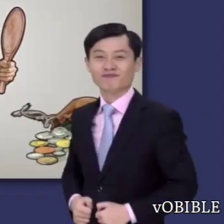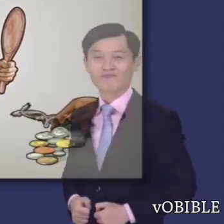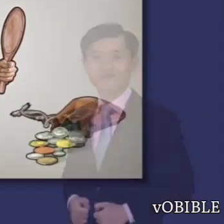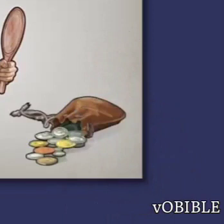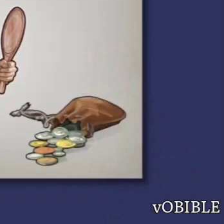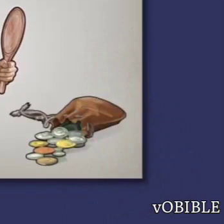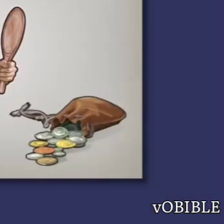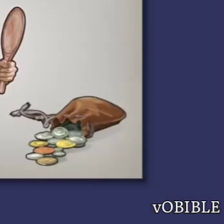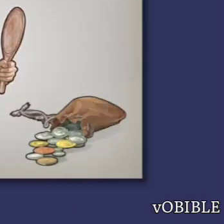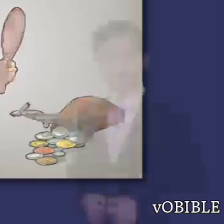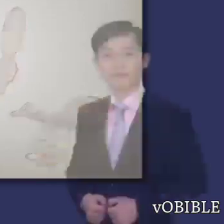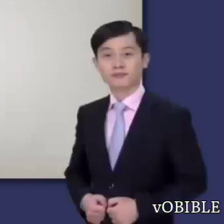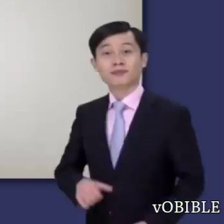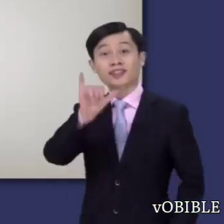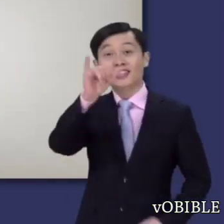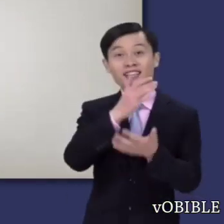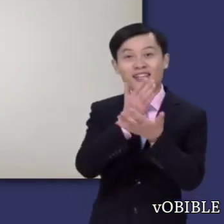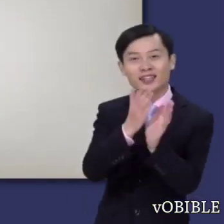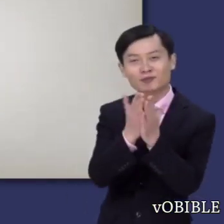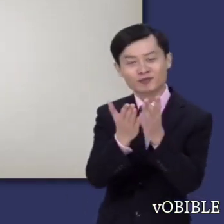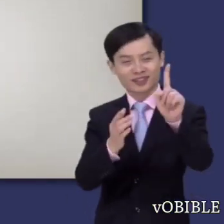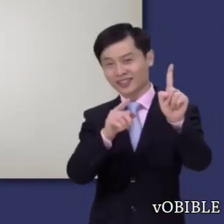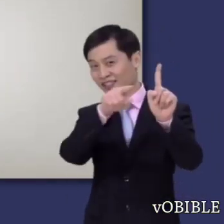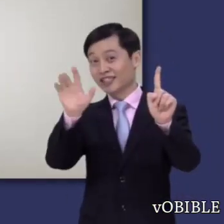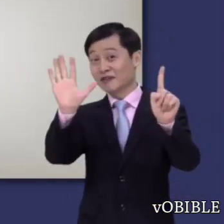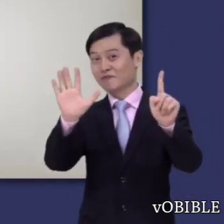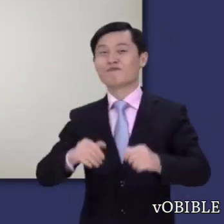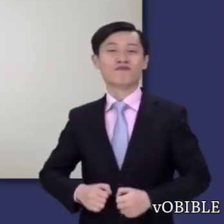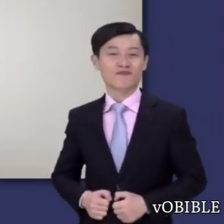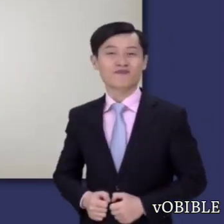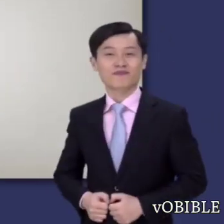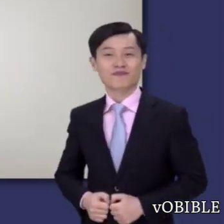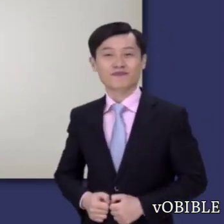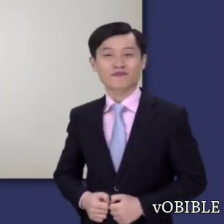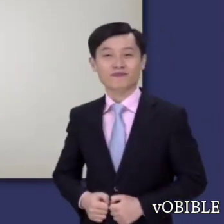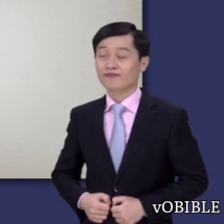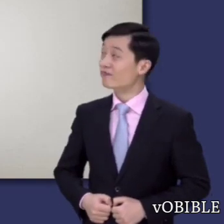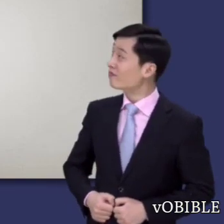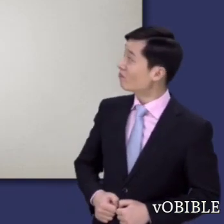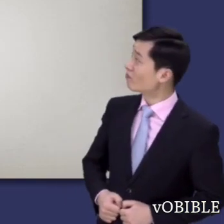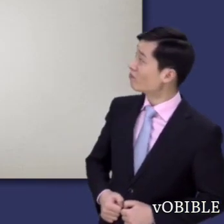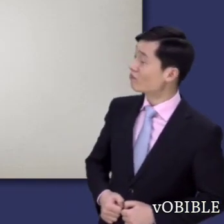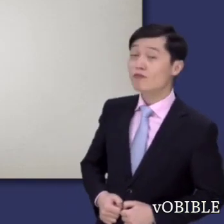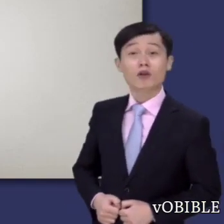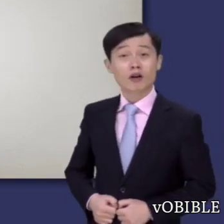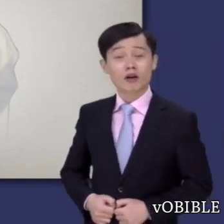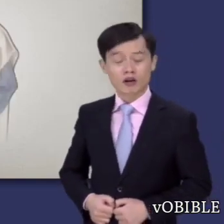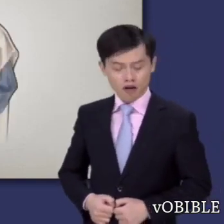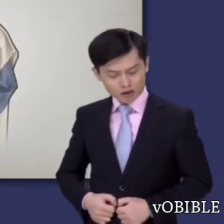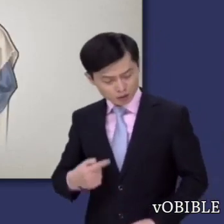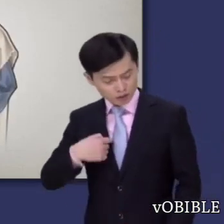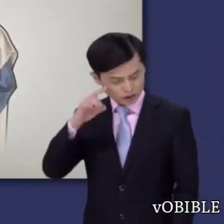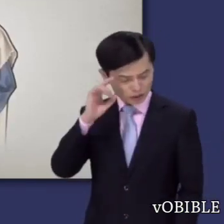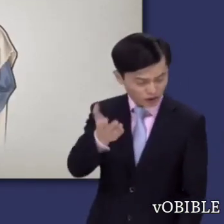金钱。雅各书一共有五章， 第一章，